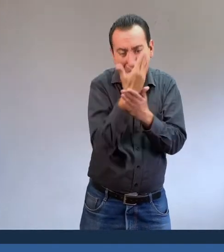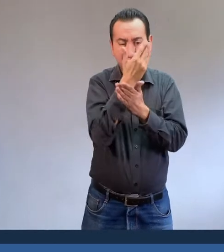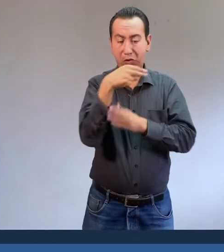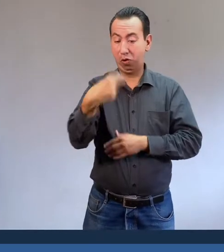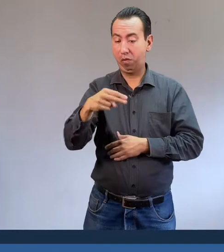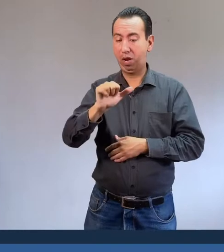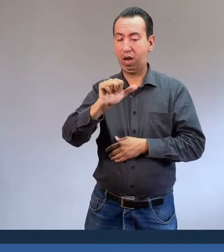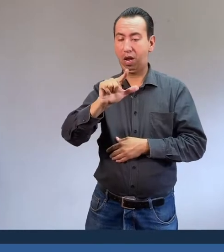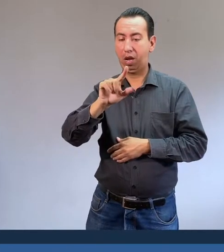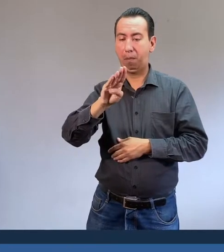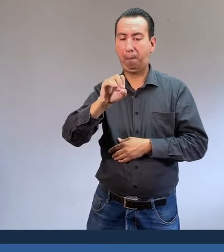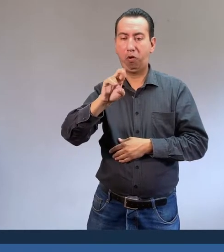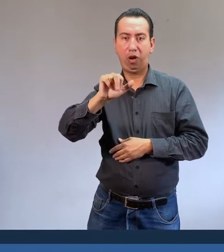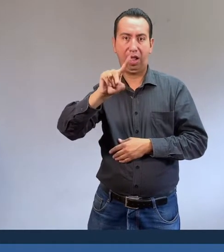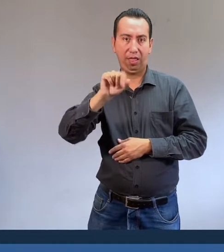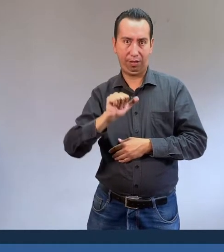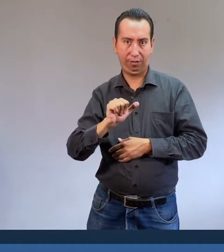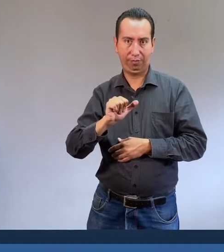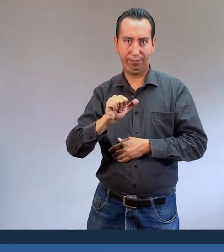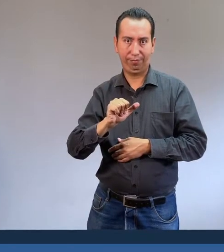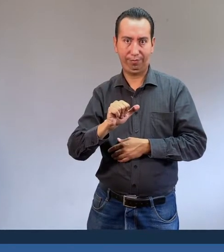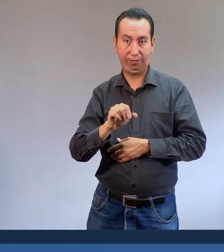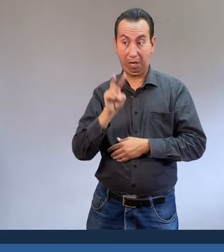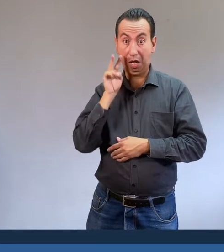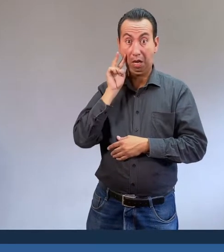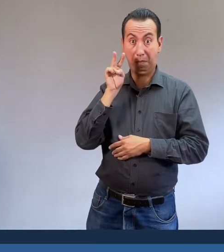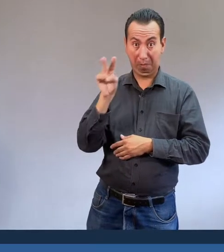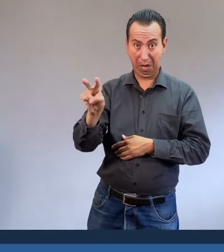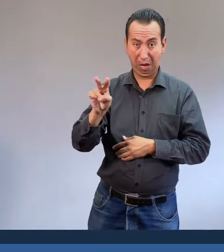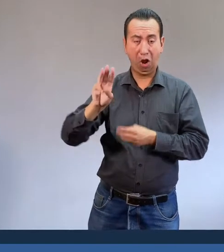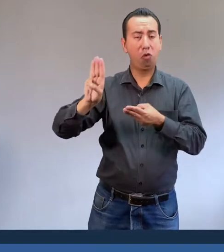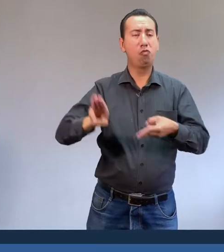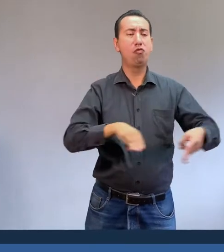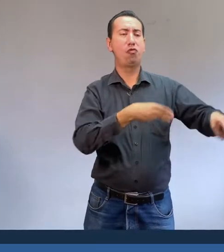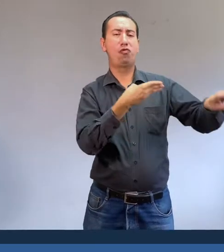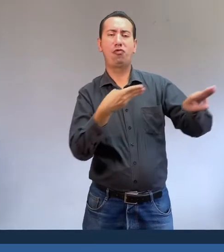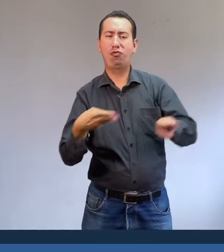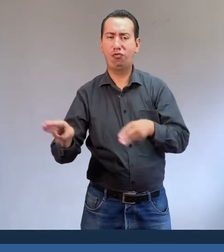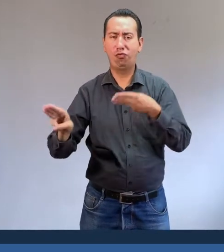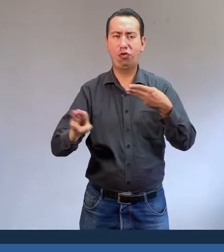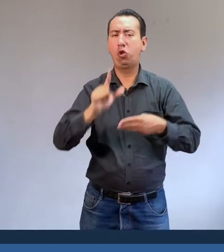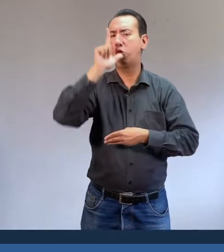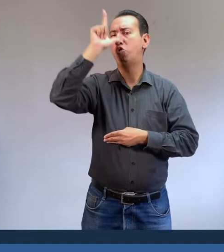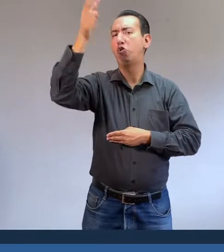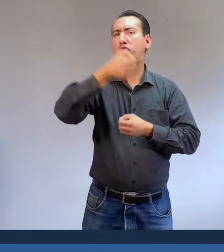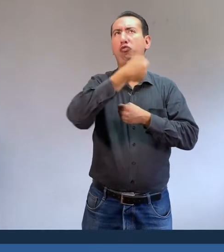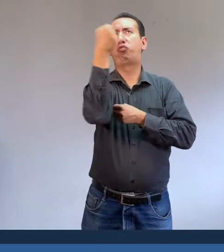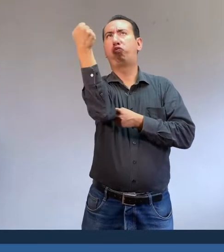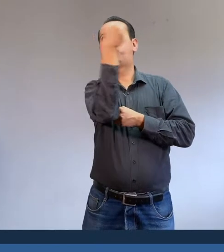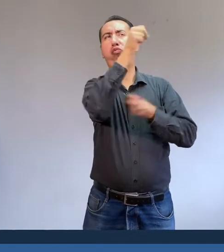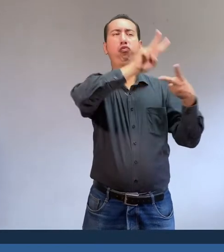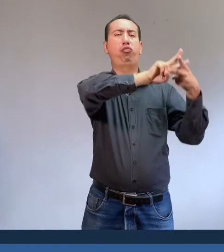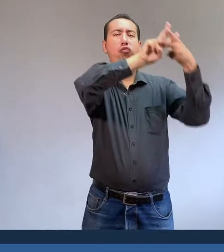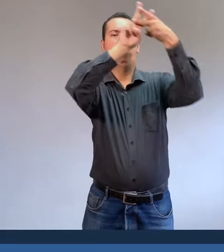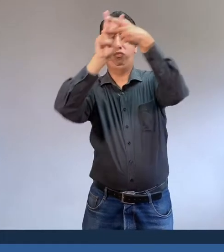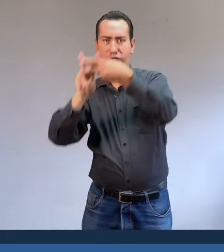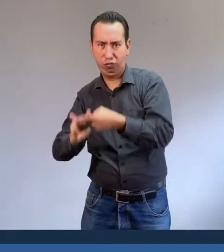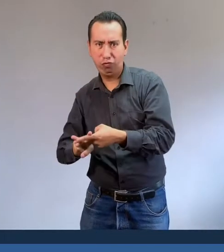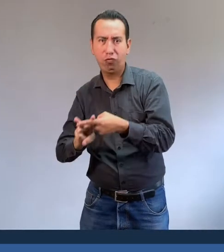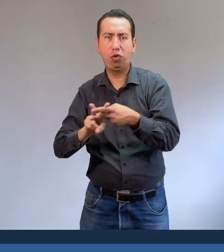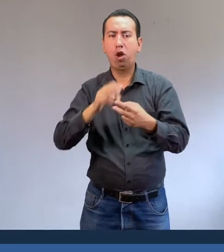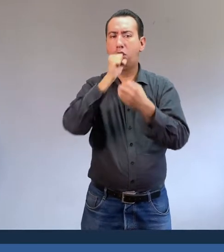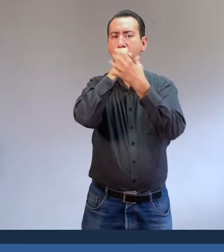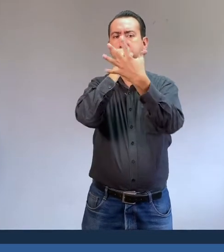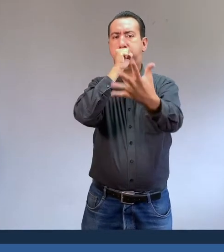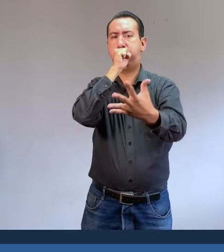madrugada, llamada Alborada. Se observa una banda de música, linternas en forma de estrella y unos personajes